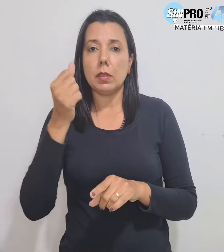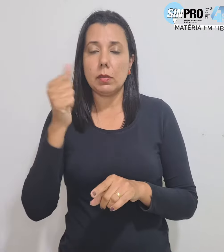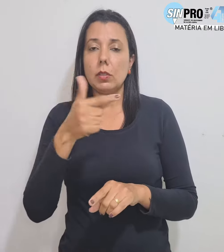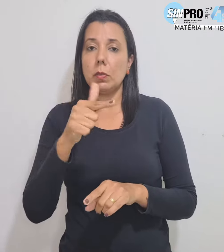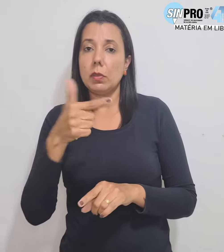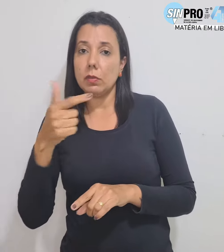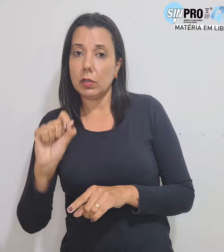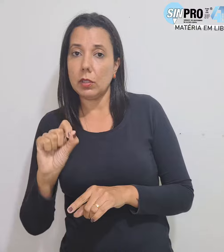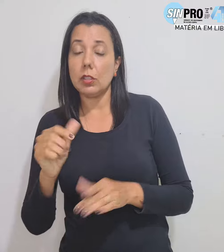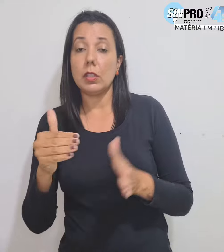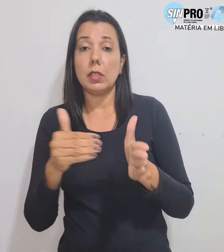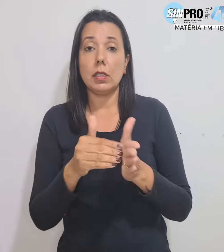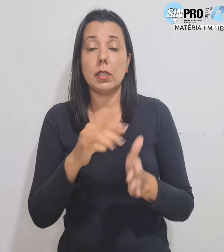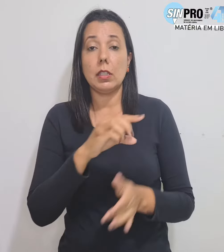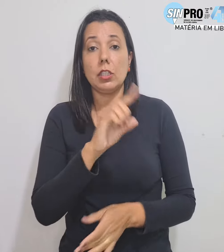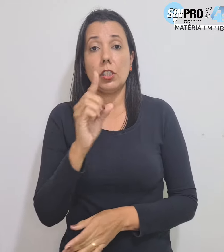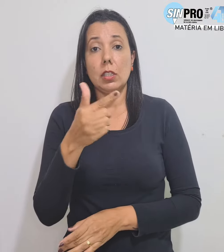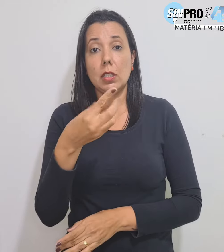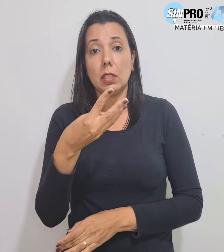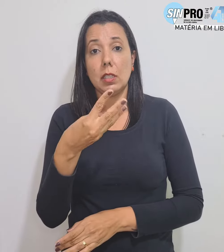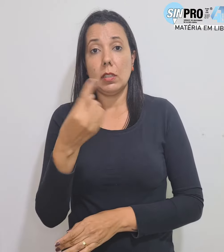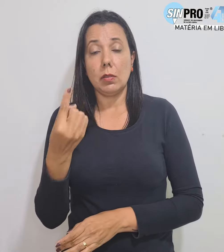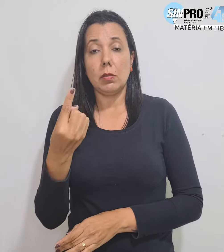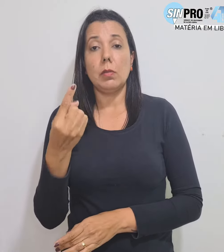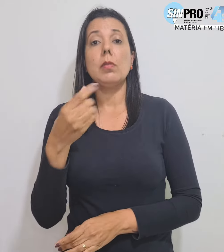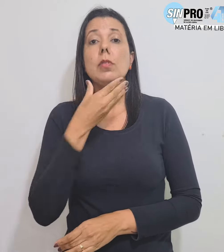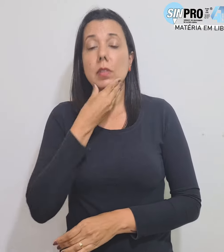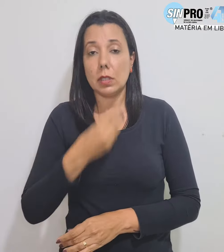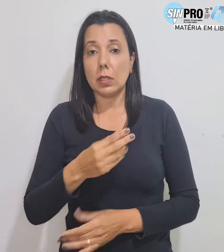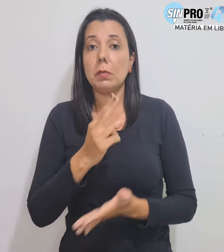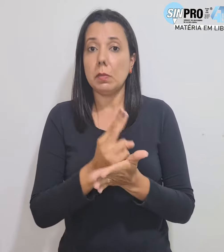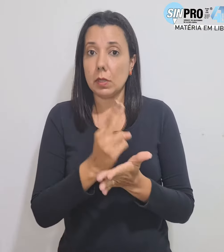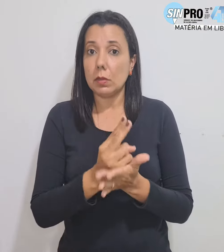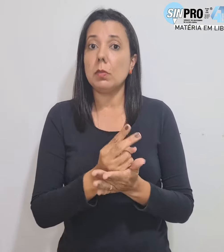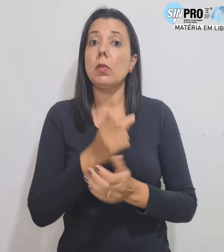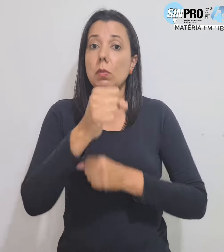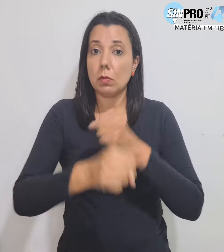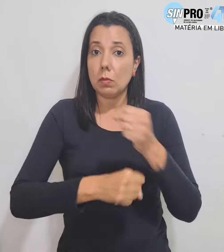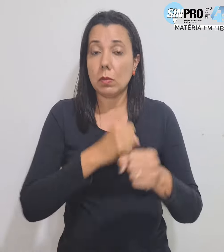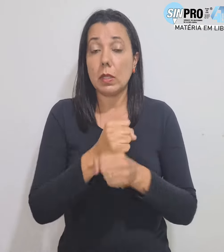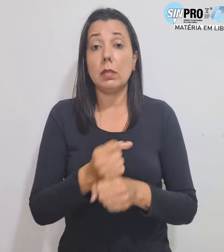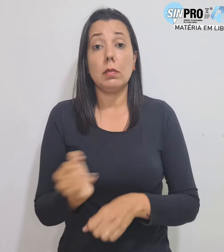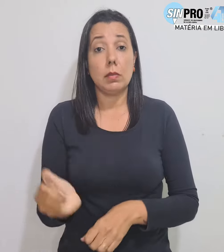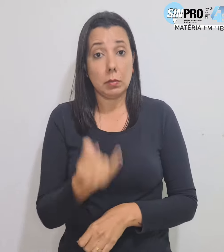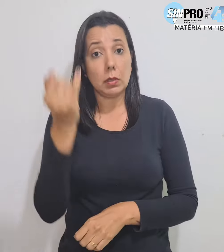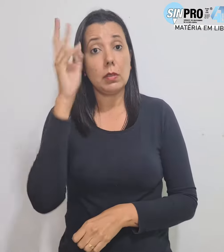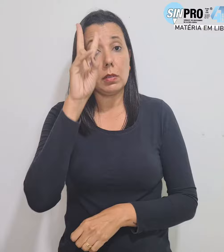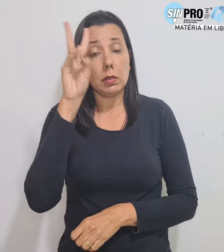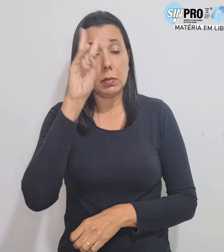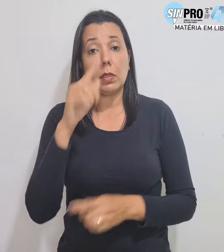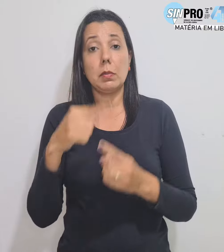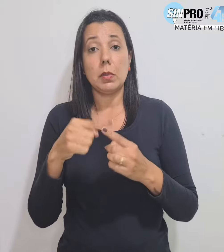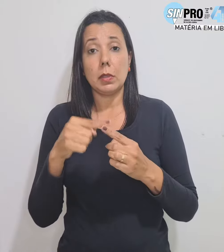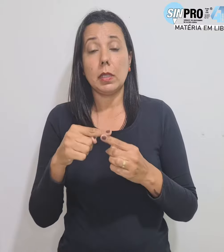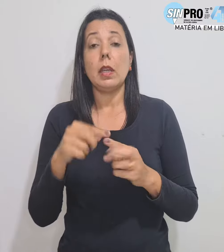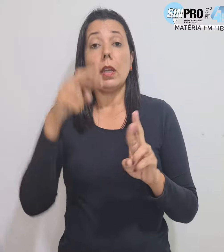benefício de 2020 até o dia 31 de dezembro do mesmo ano. É importante frisar que os abonos